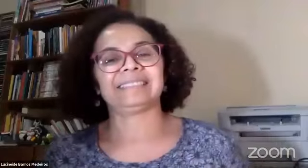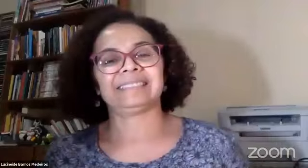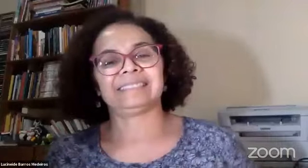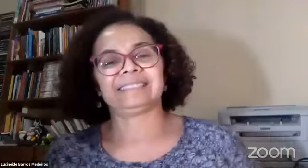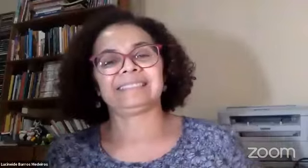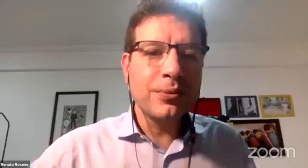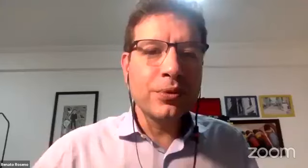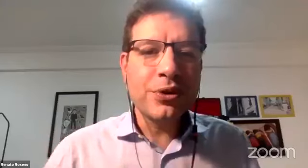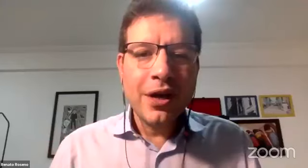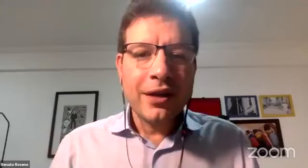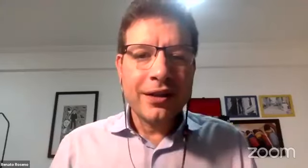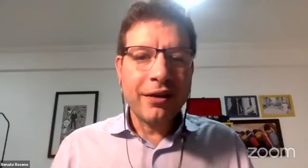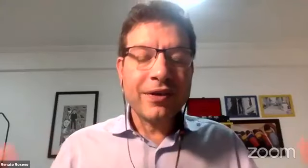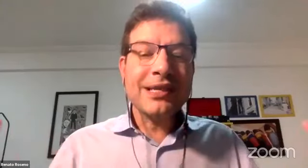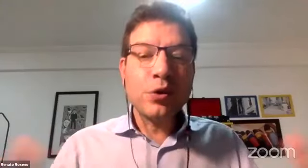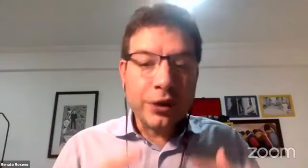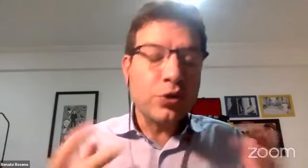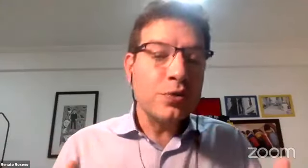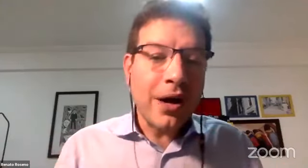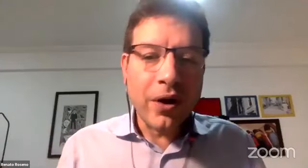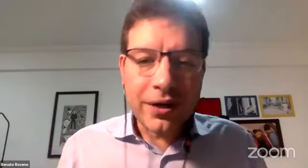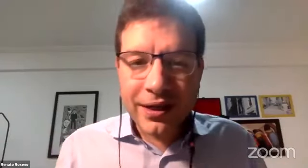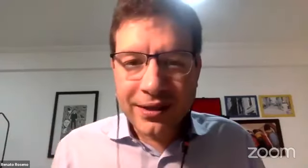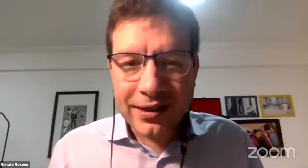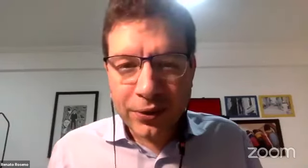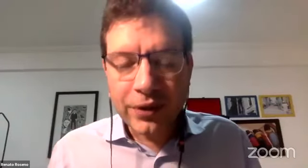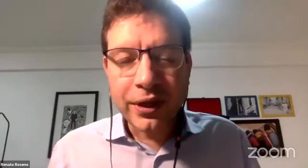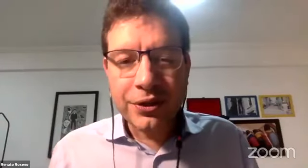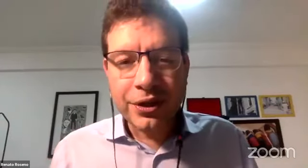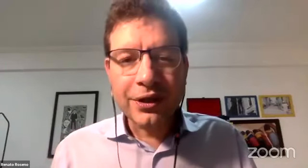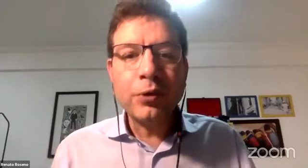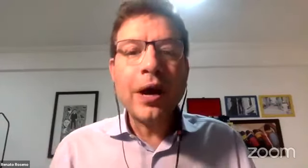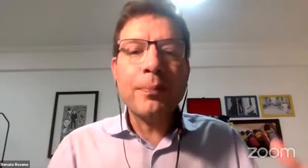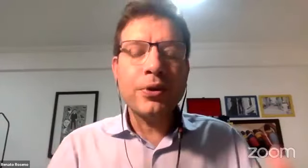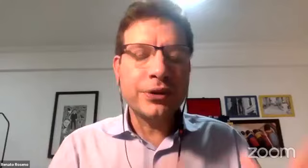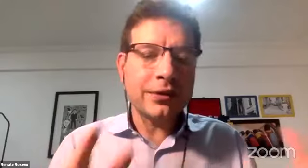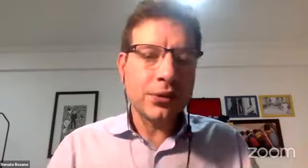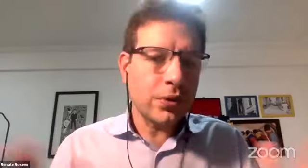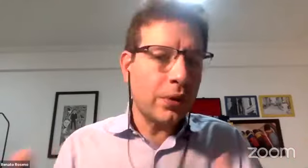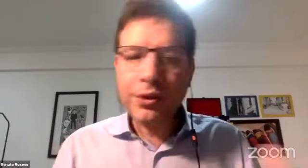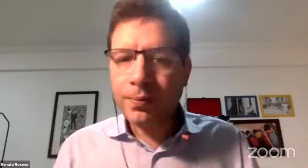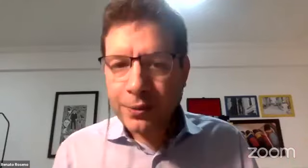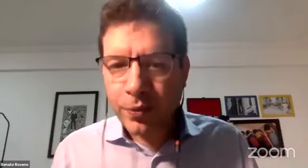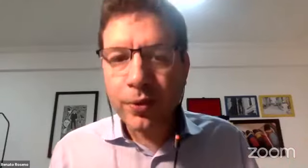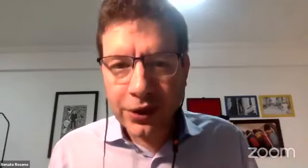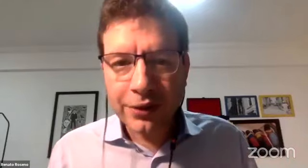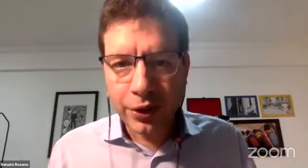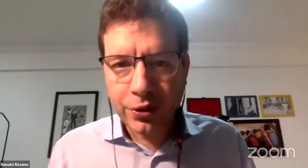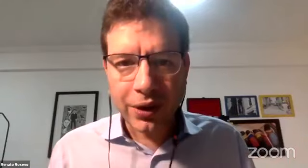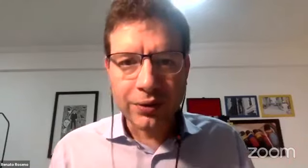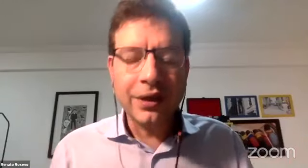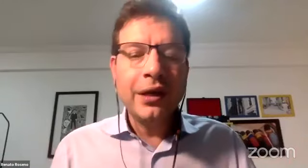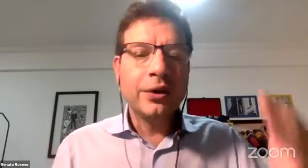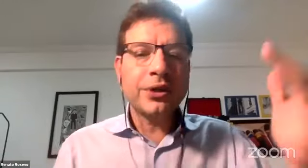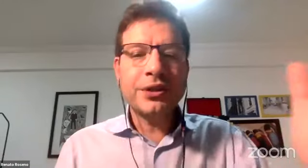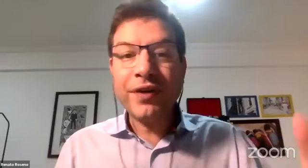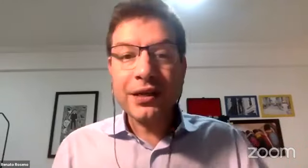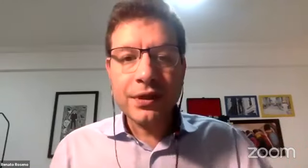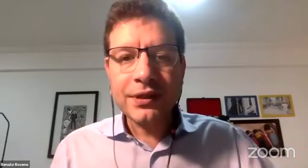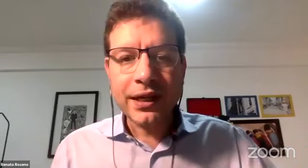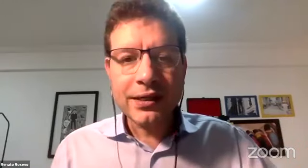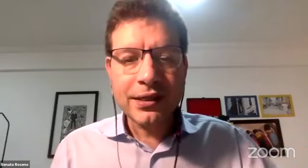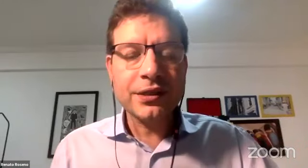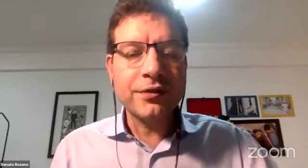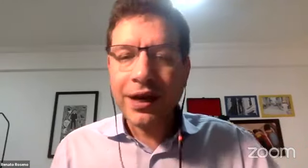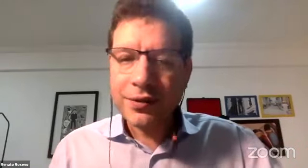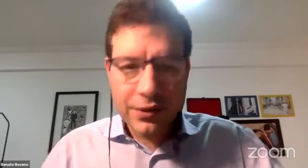que nós precisamos, né, fazer conexões maiores da esquerda nordestina. Não há projeto nacional que não passe por um projeto regional. Né? Eu já tive várias